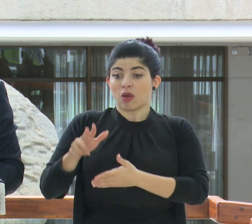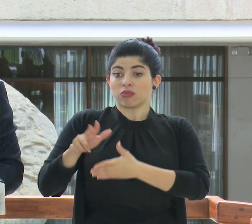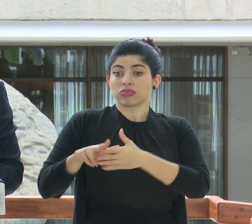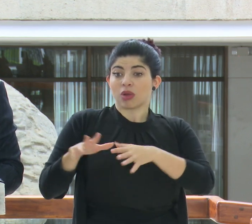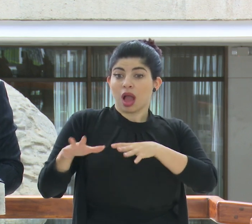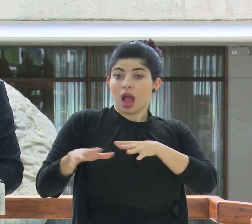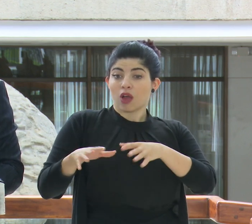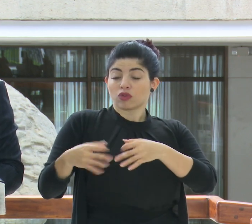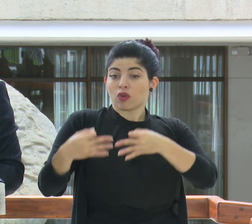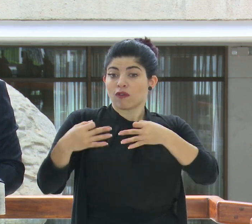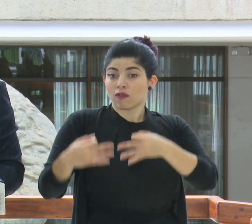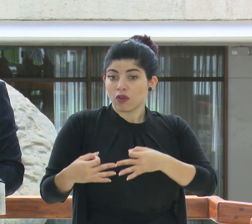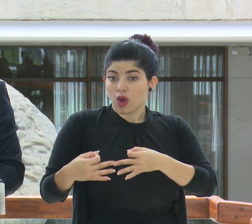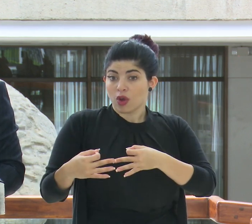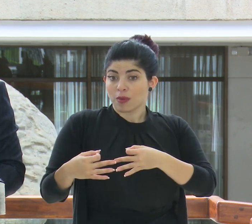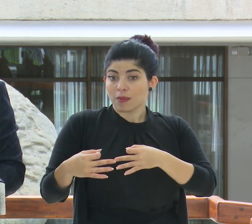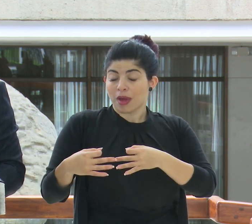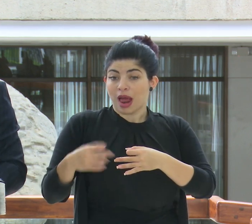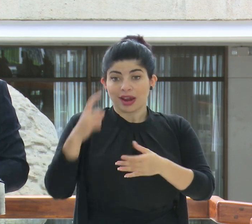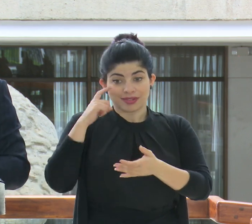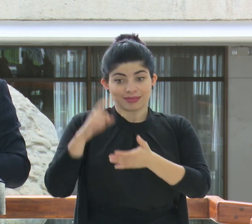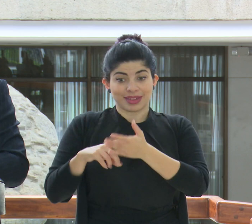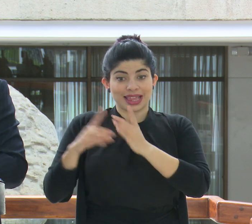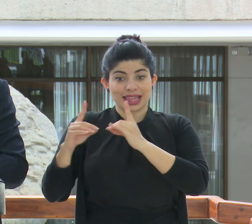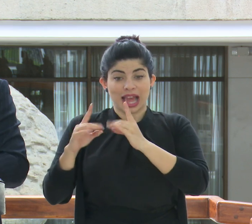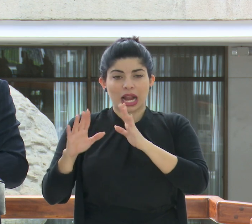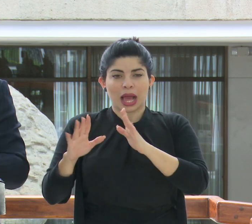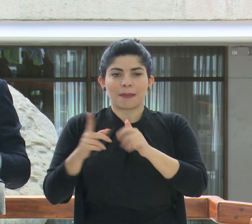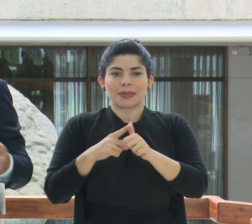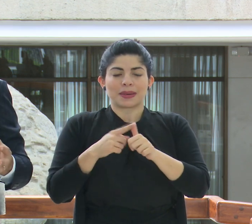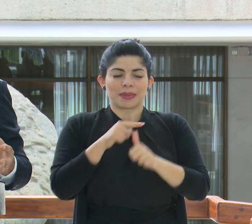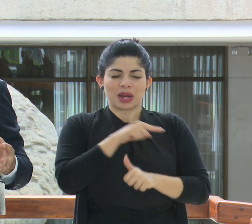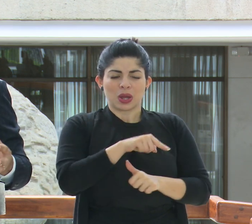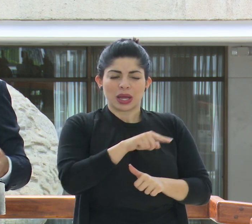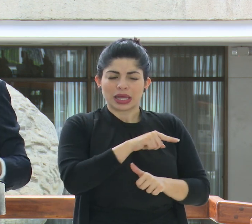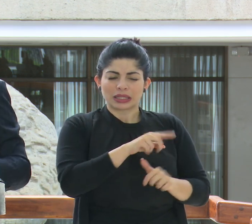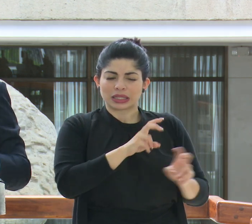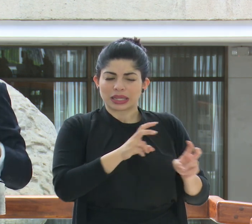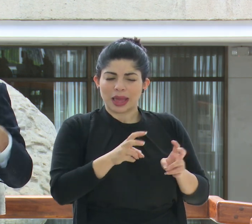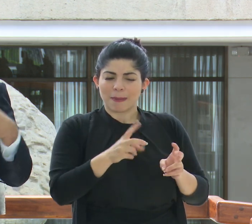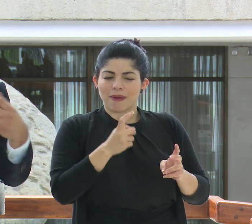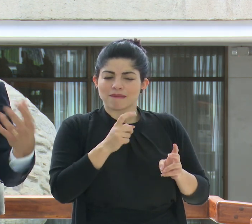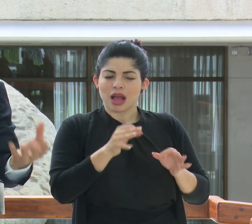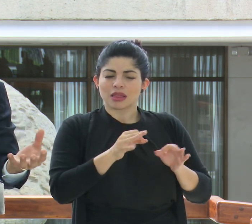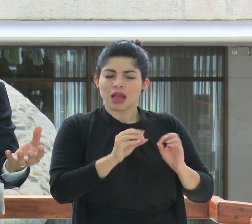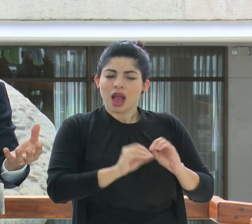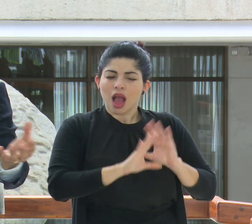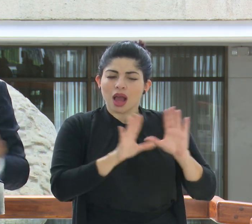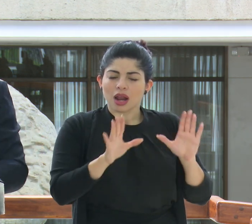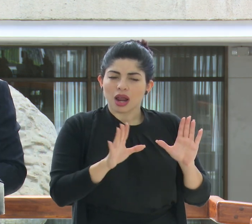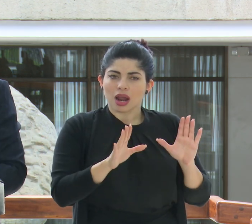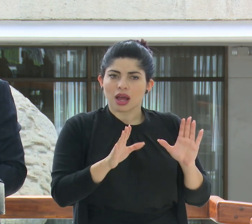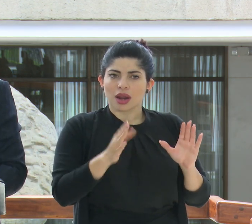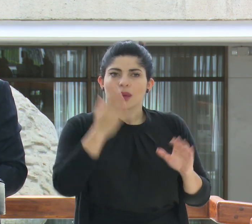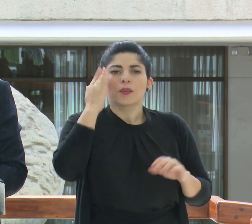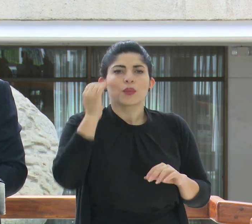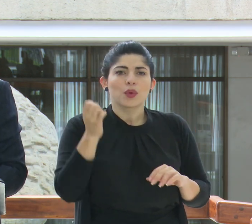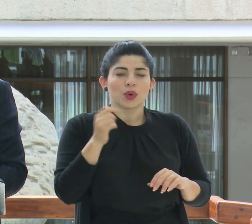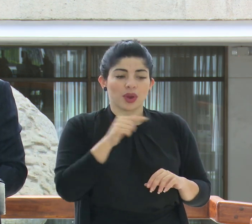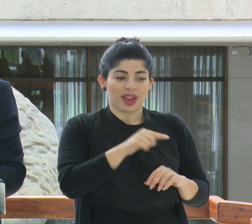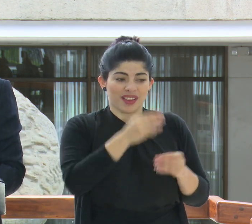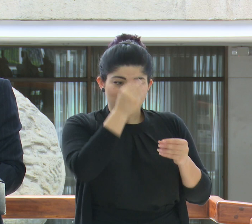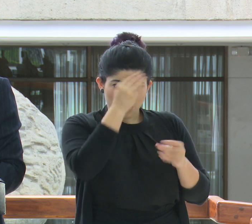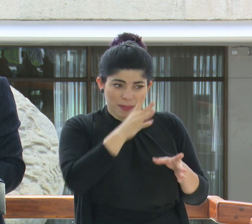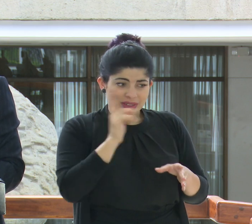protocolario que valide este diálogo, tenemos que aclarar cuáles son esas condiciones, tanto de difundir este tipo